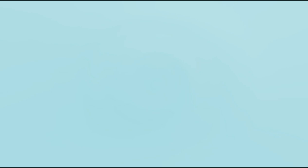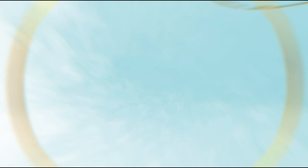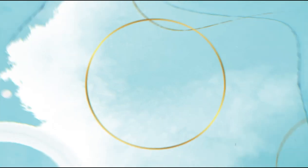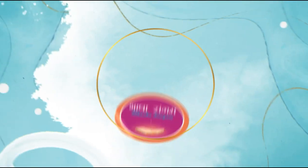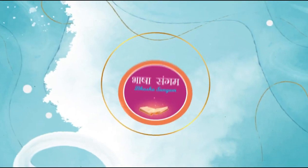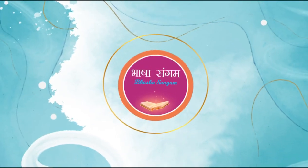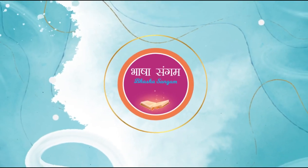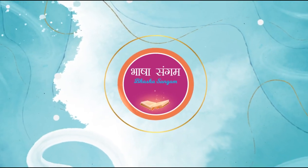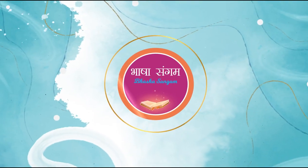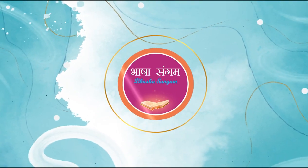कर दो